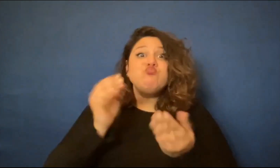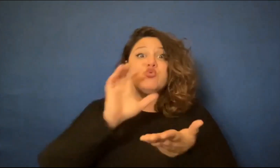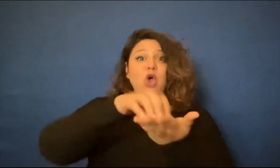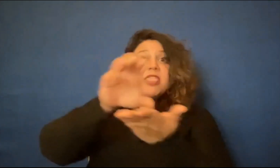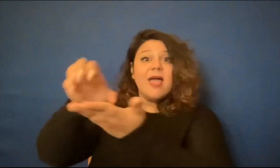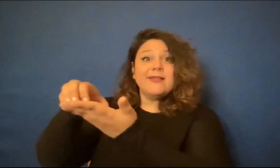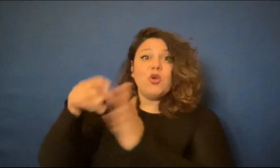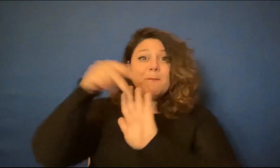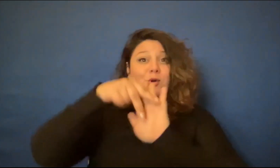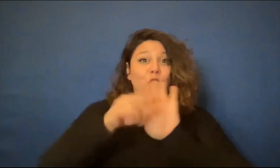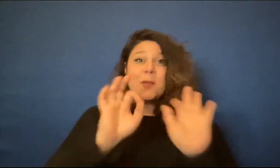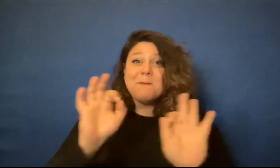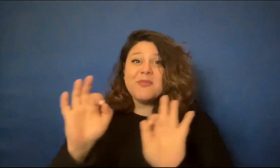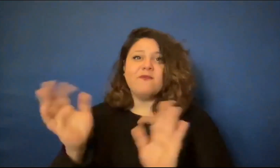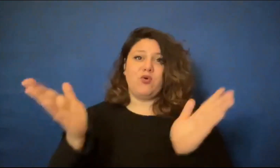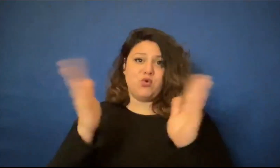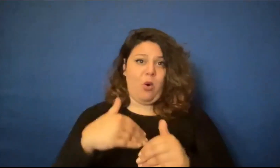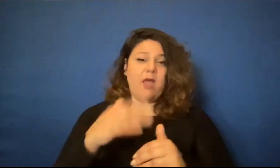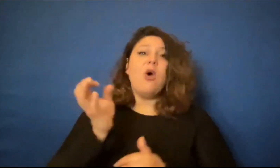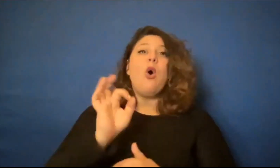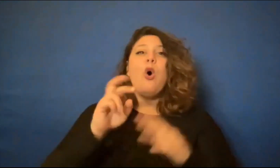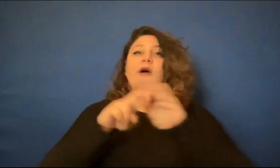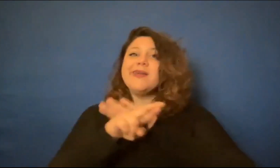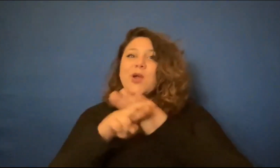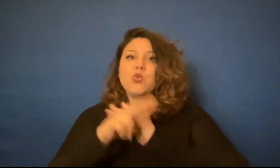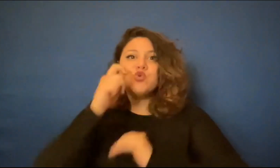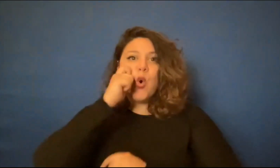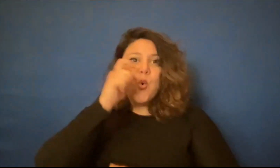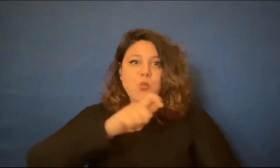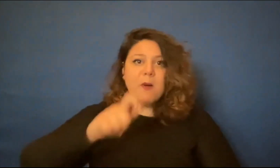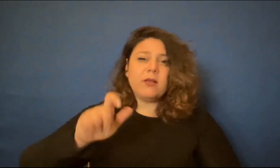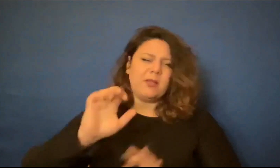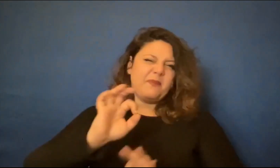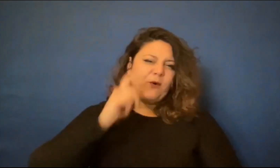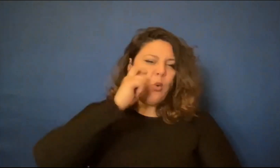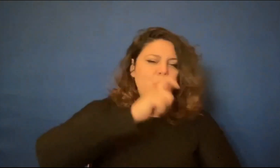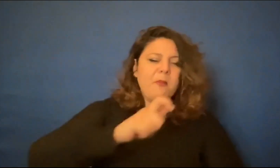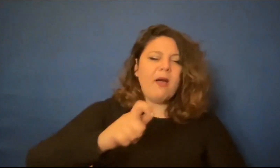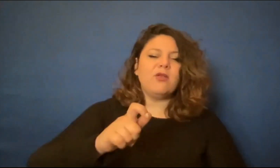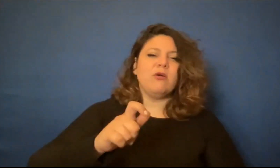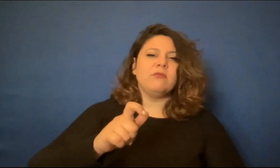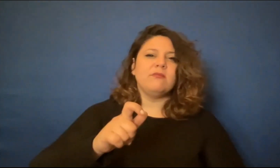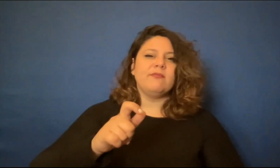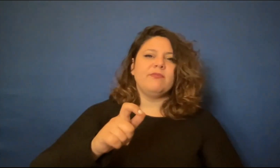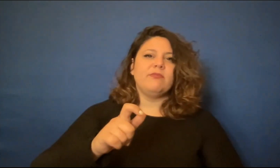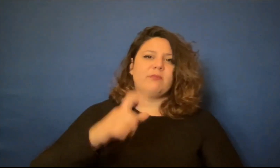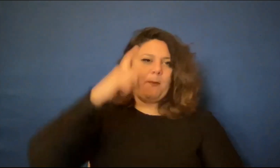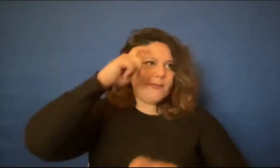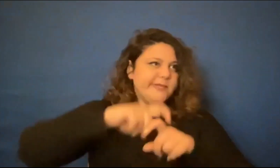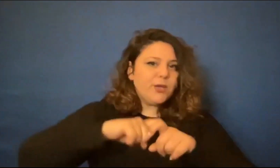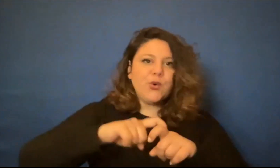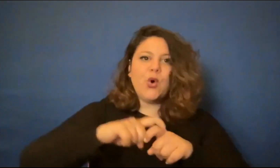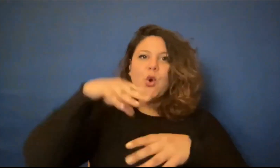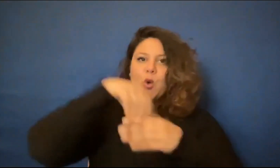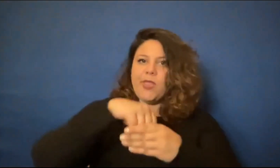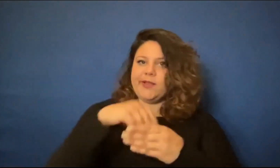muchos centros disponen de los recursos, tanto humanos, sobre todo humanos, como bien decía Luis también, de tener un psicólogo en el